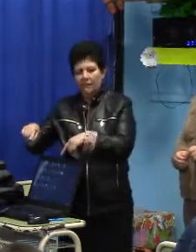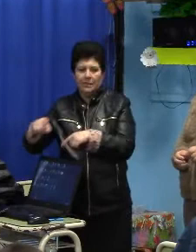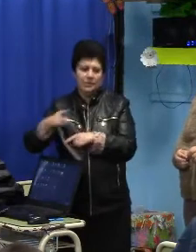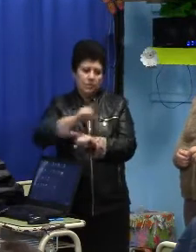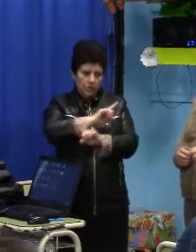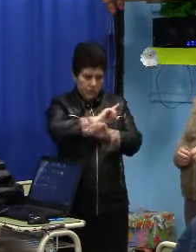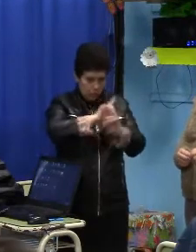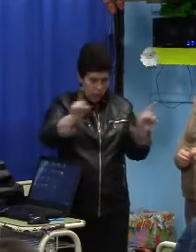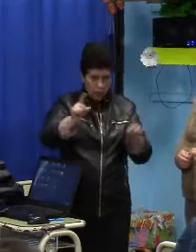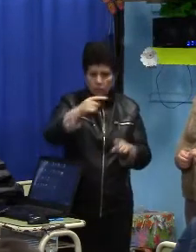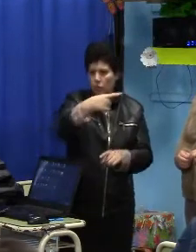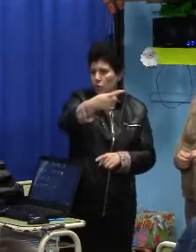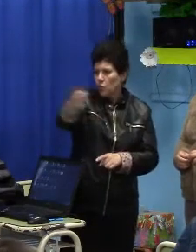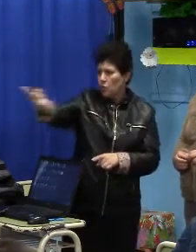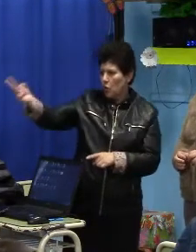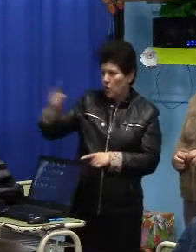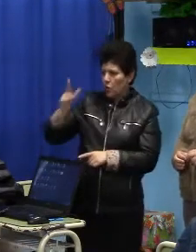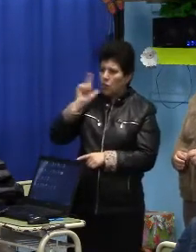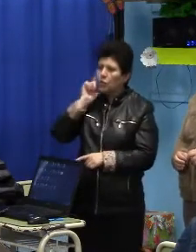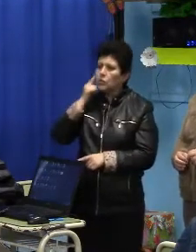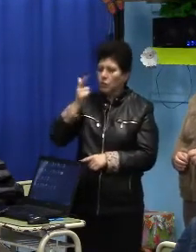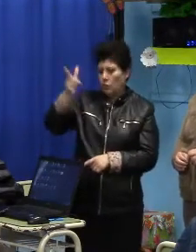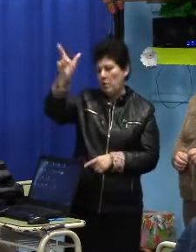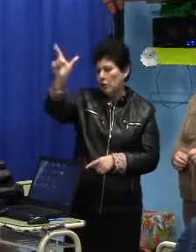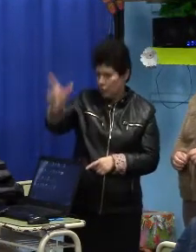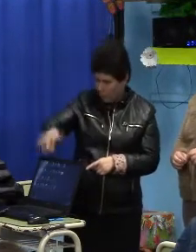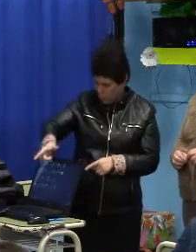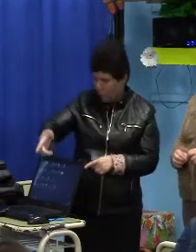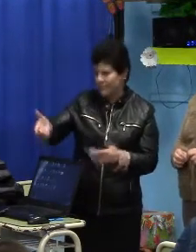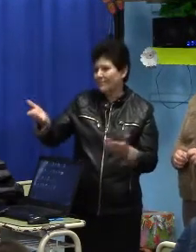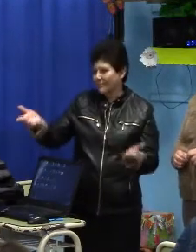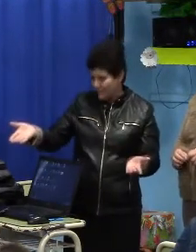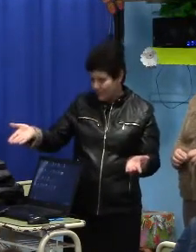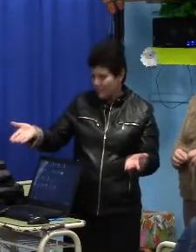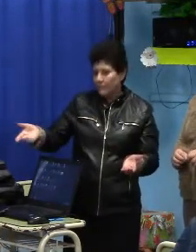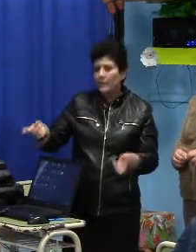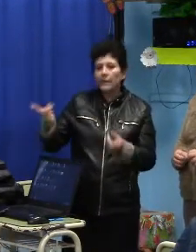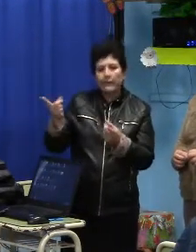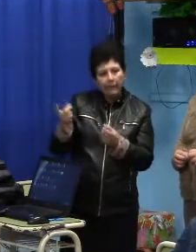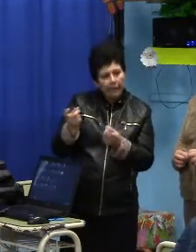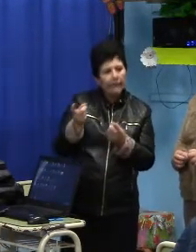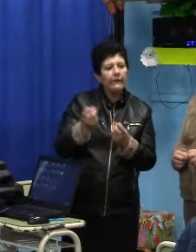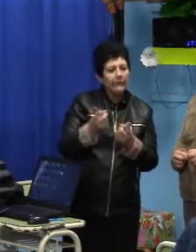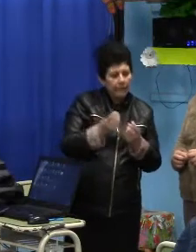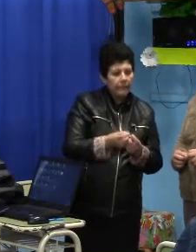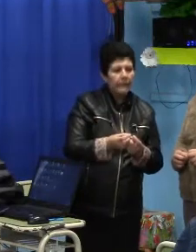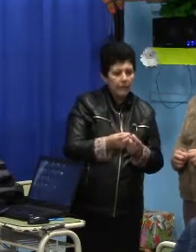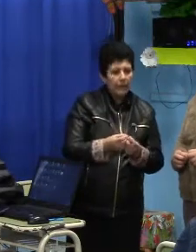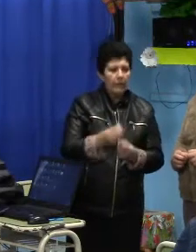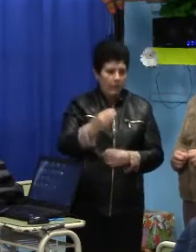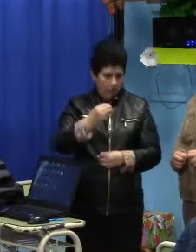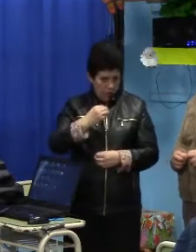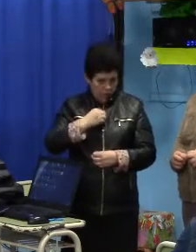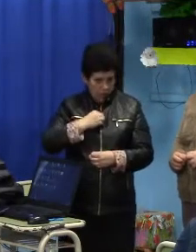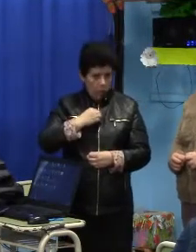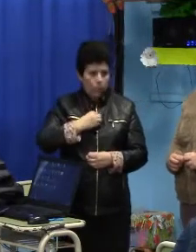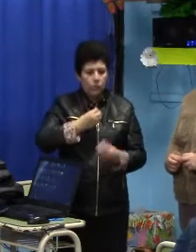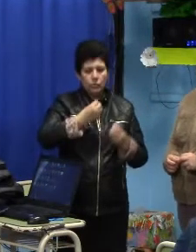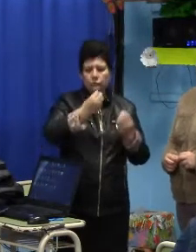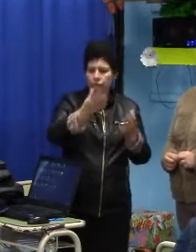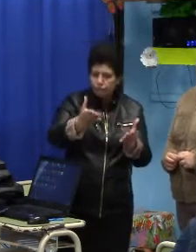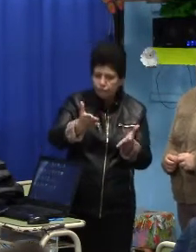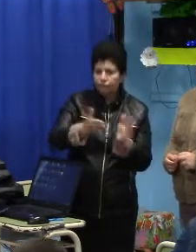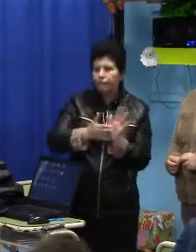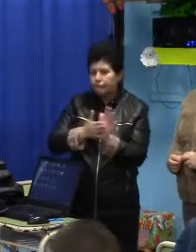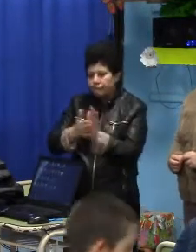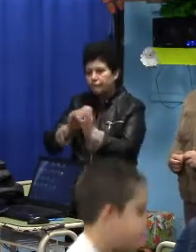sino porque son personas y necesitan recibir el culto tanto como ustedes, como el otro, como el